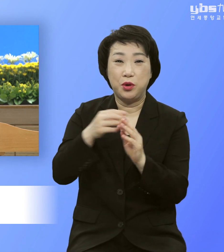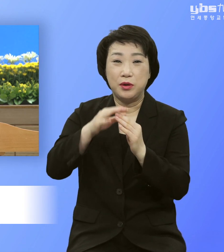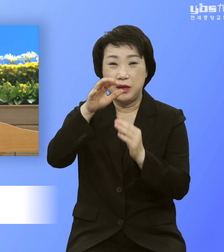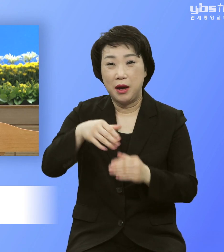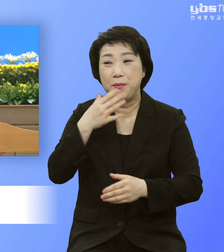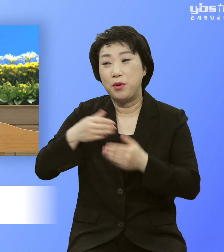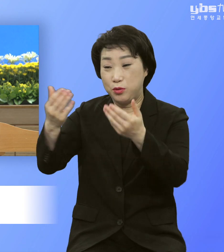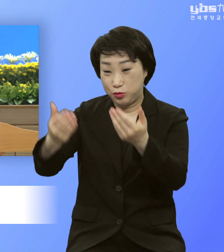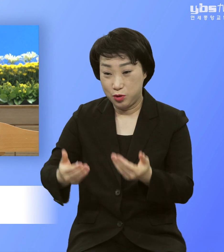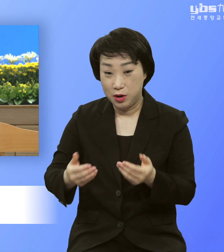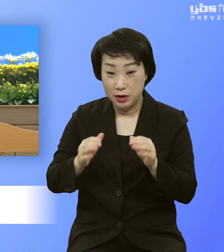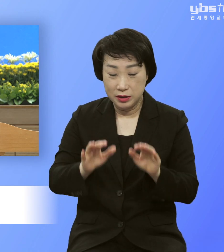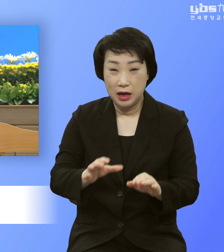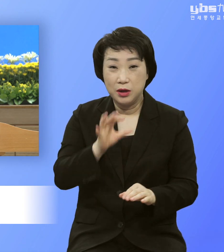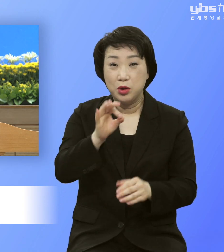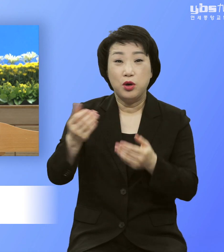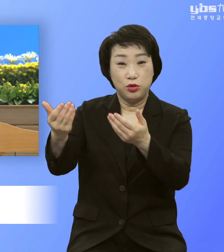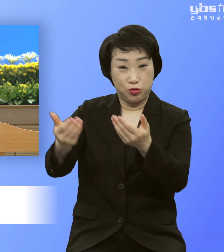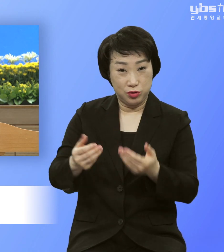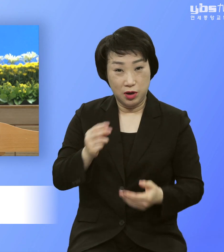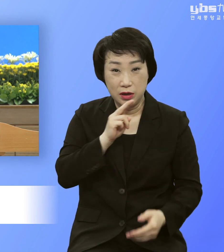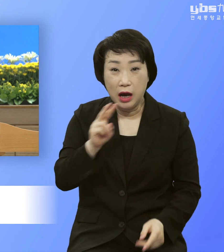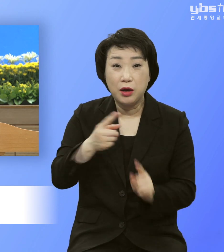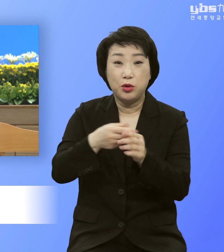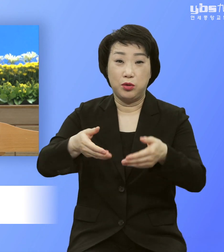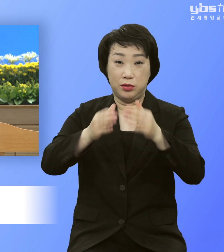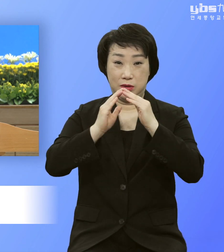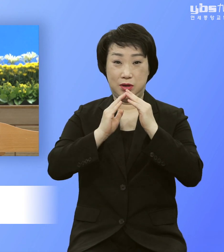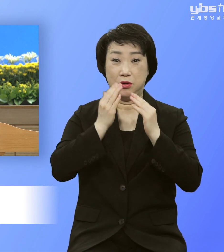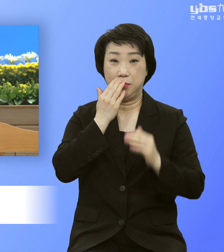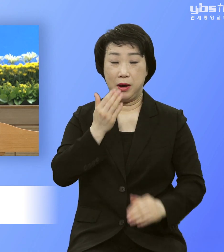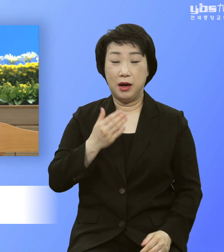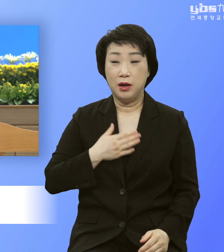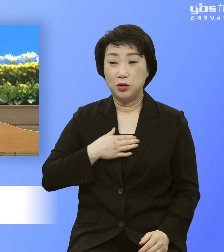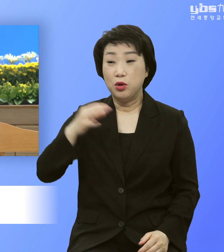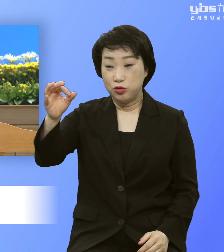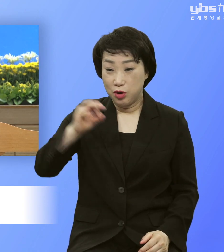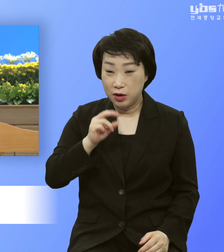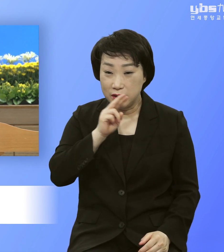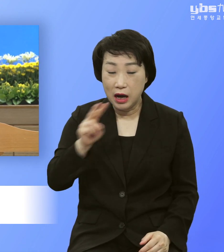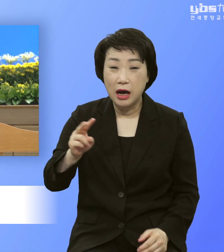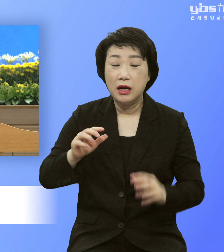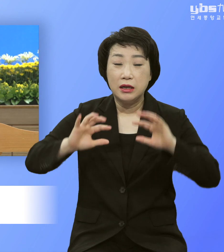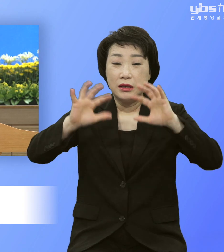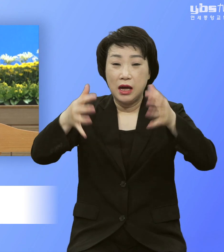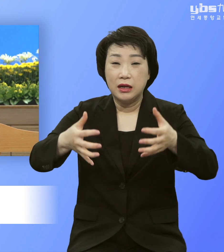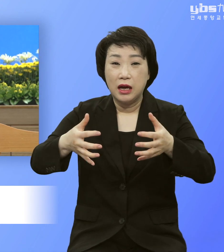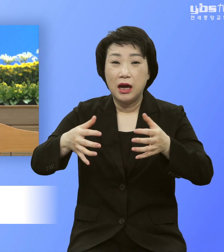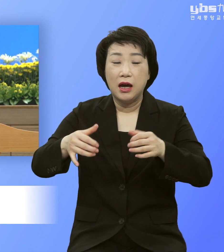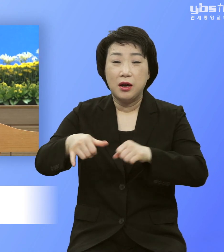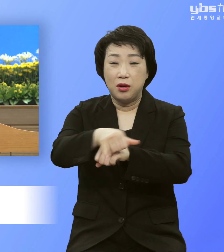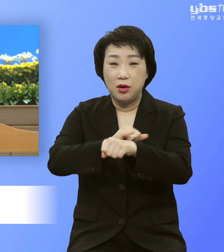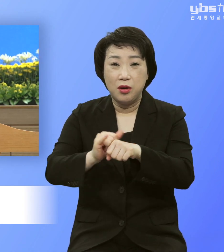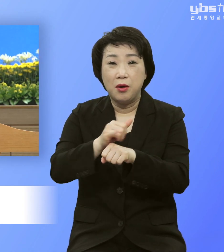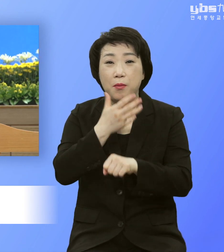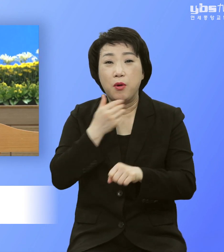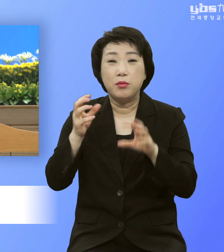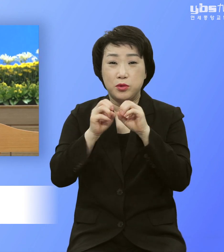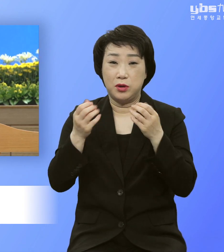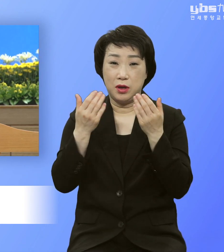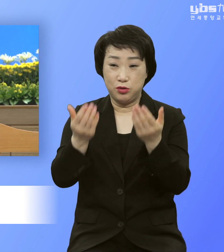축복하셔서 물질을 주셔야 교회도 짓고, 물질을 주셔야 세계 열방의 복음도